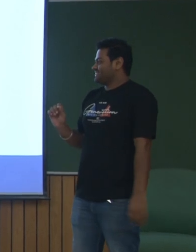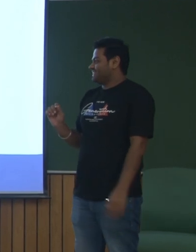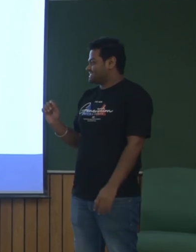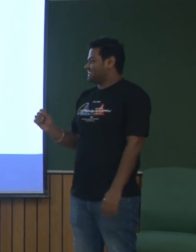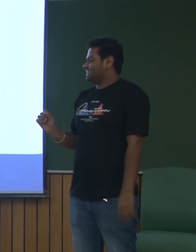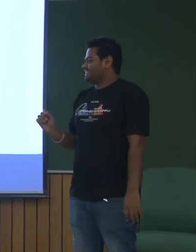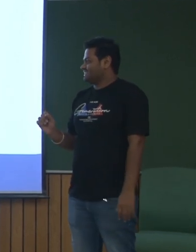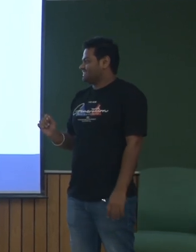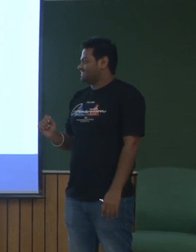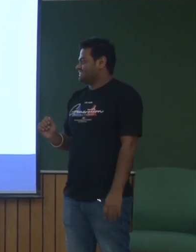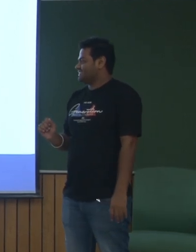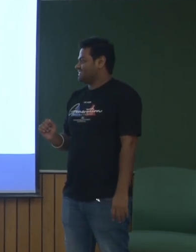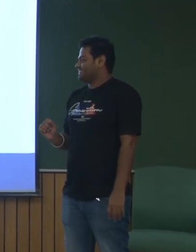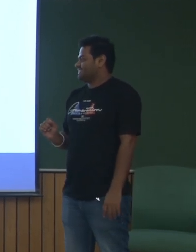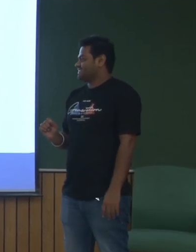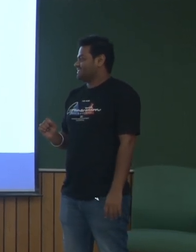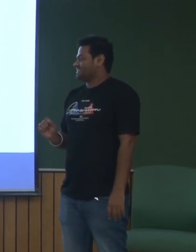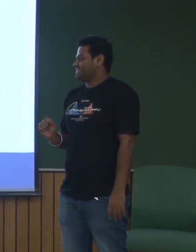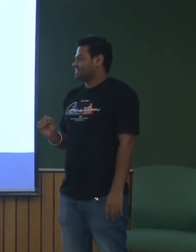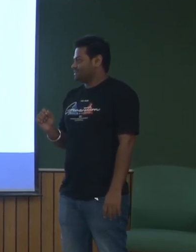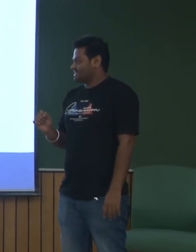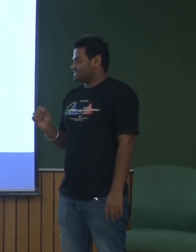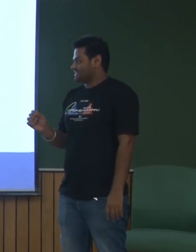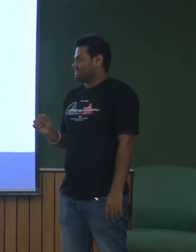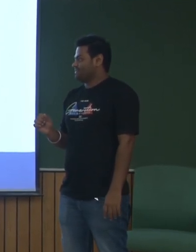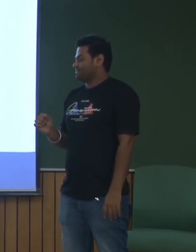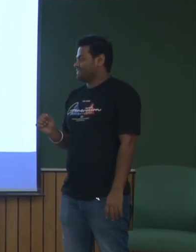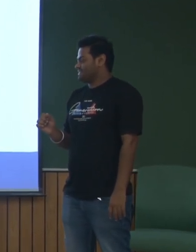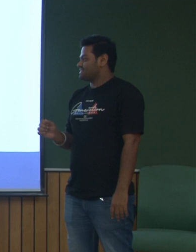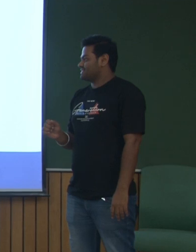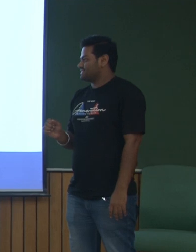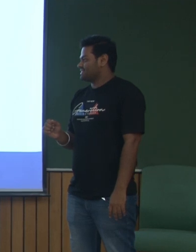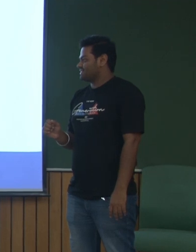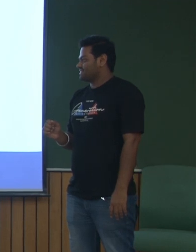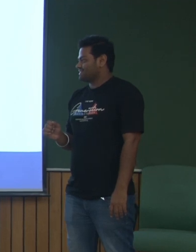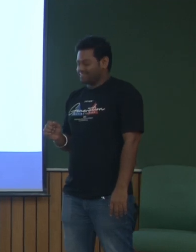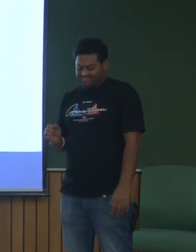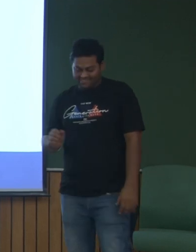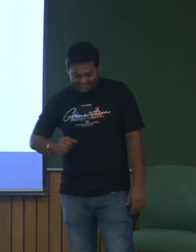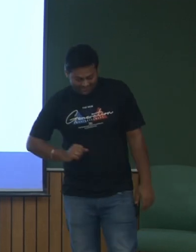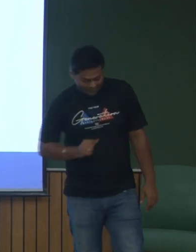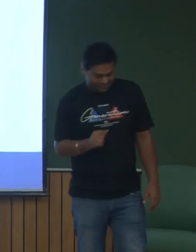है. एंड आई डोंट थिंक व्हाइल स्टडीइंग यूजिंग इंस्टाग्राम इज इम्पॉर्टेंट.